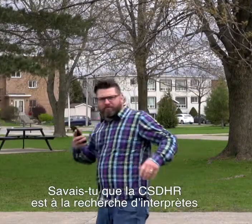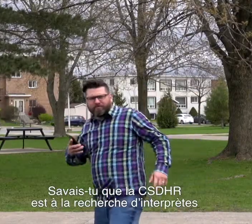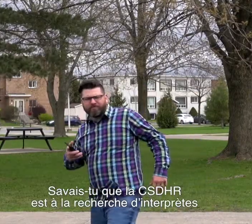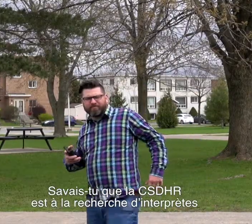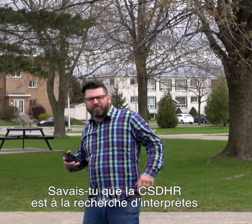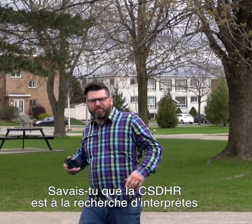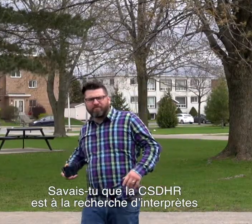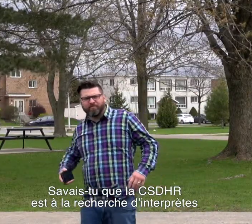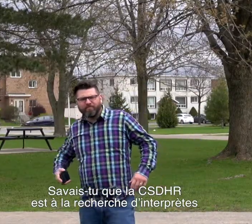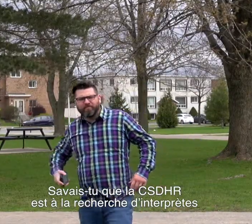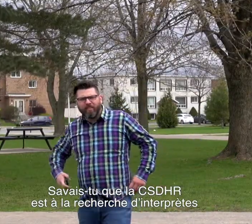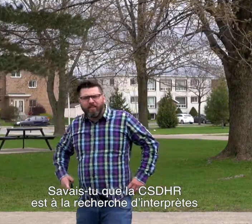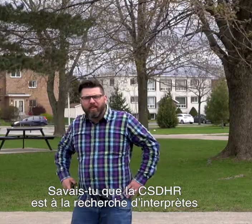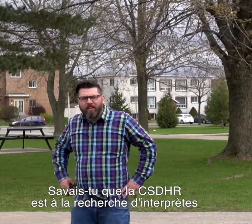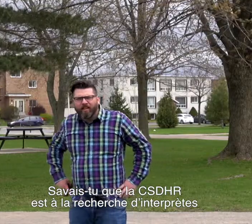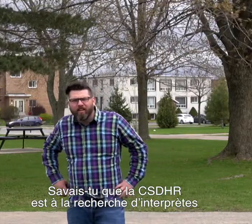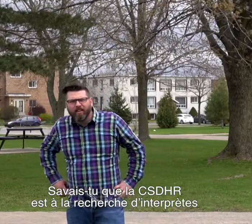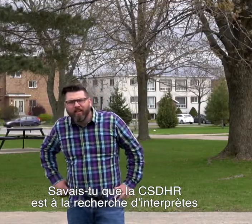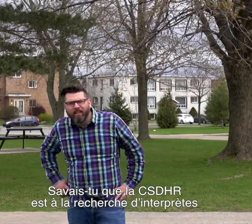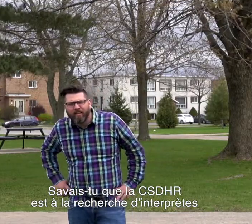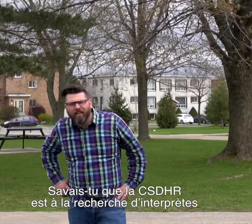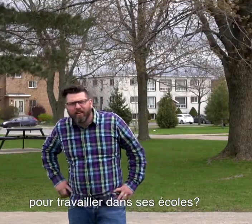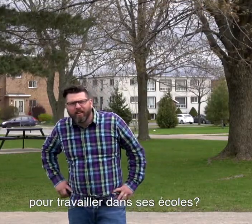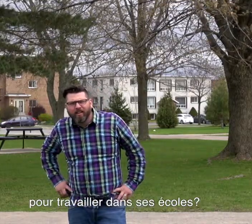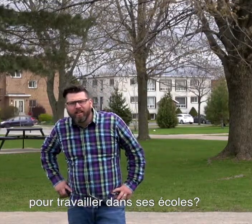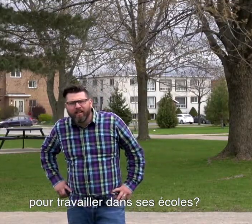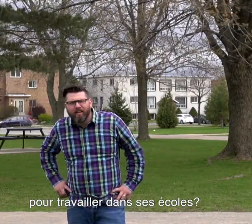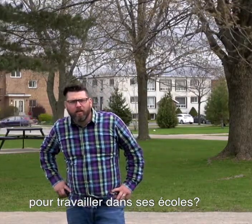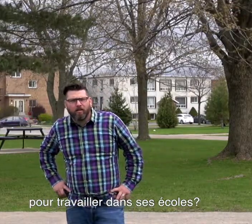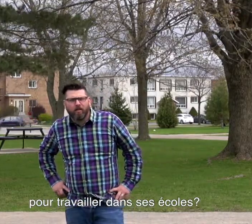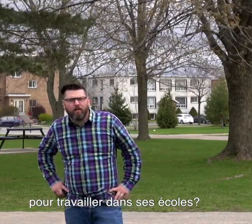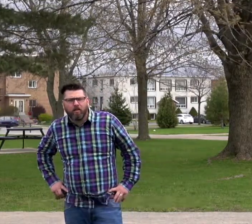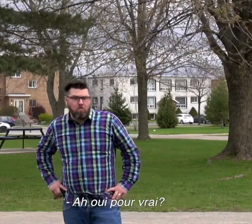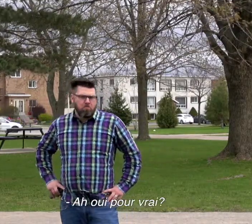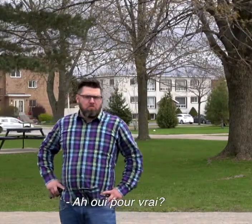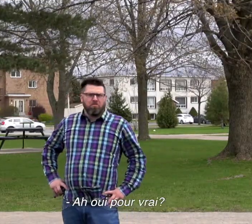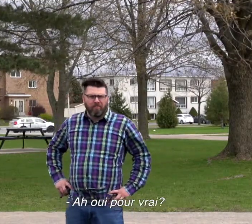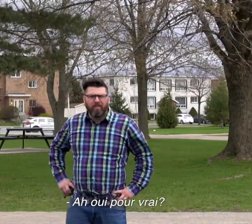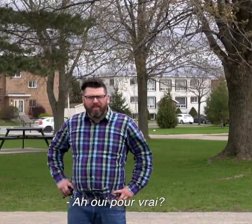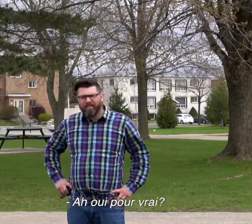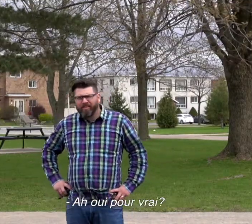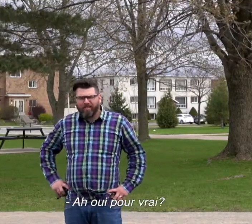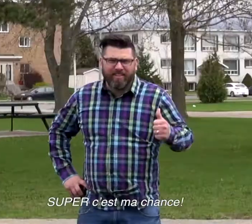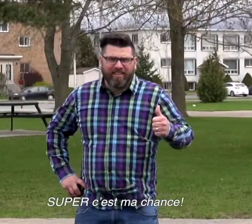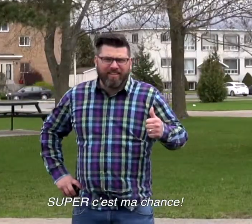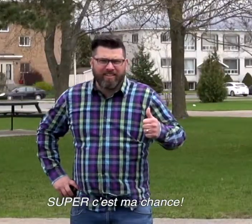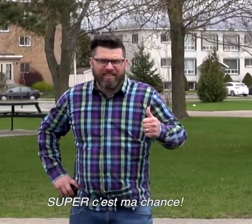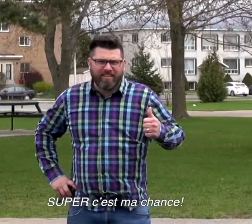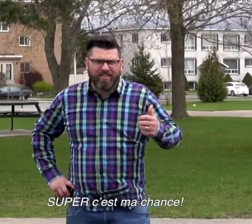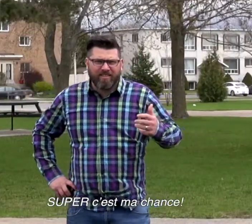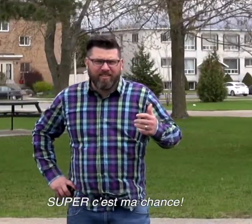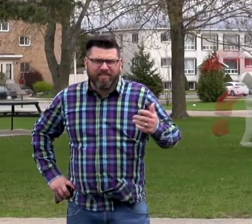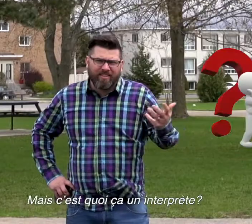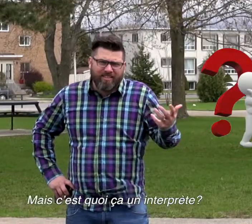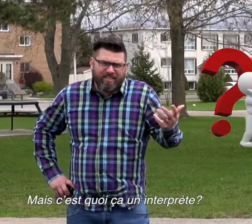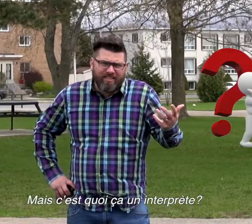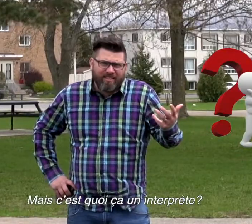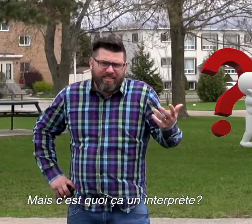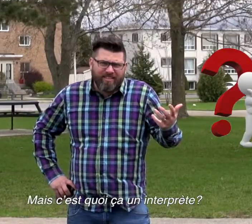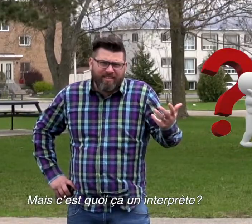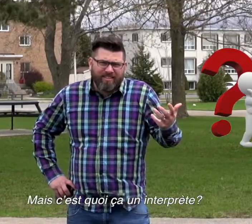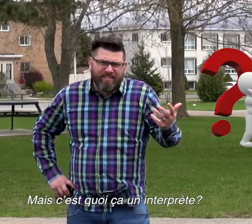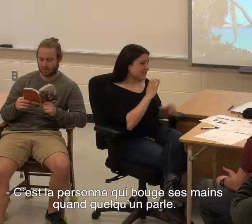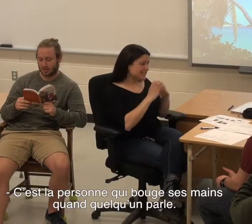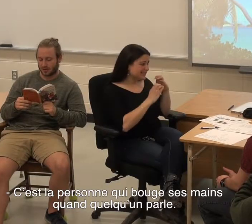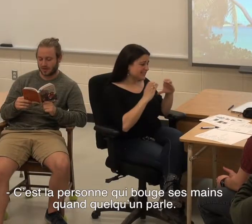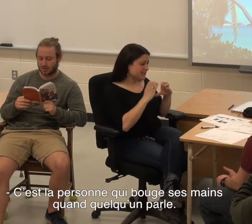Hey! Savais-tu que la Commission scolaire des Hauts-Tribières est à la recherche d'interprètes pour travailler dans ces écoles? Ah oui, pour vrai! Super, c'est ma chance! Mais c'est quoi ça,